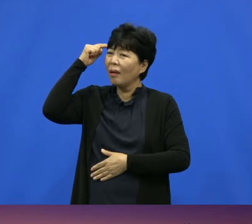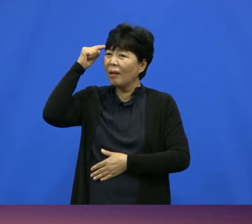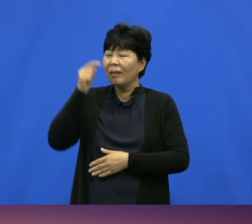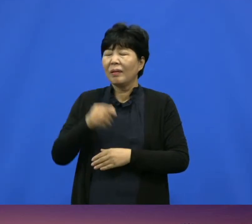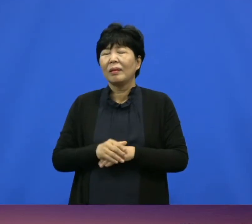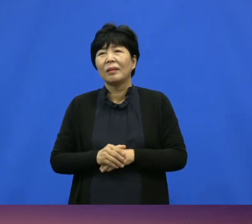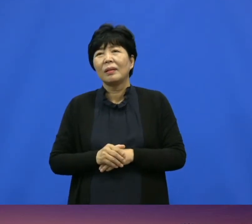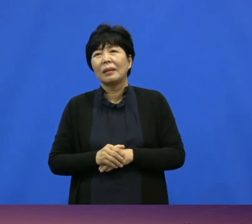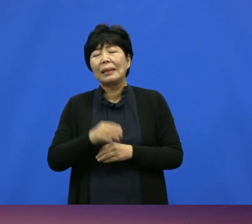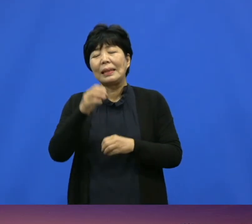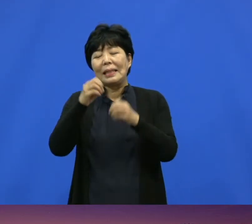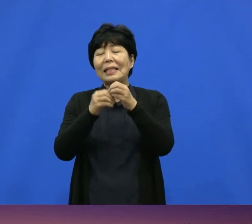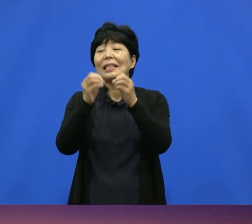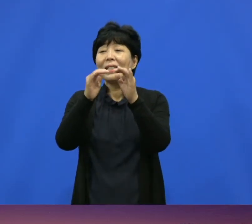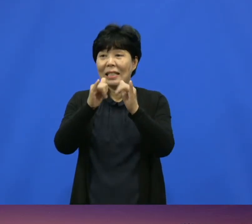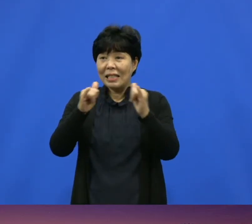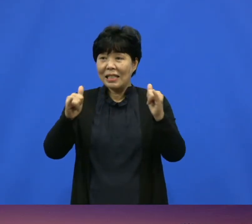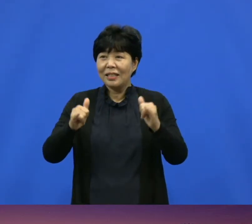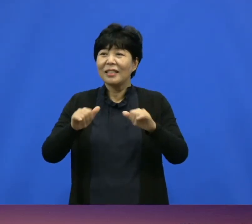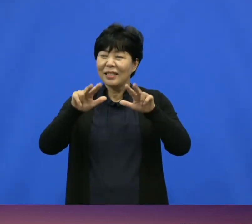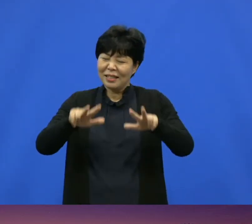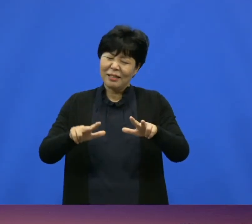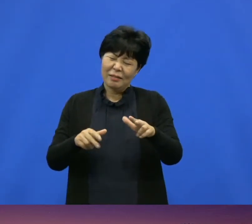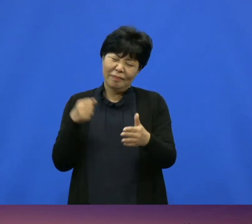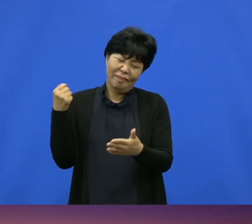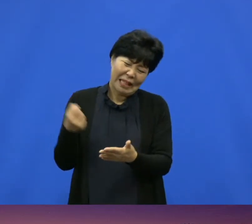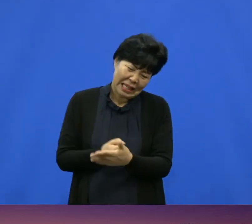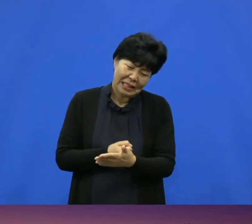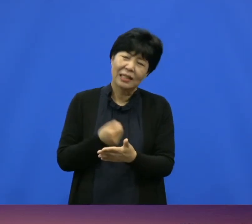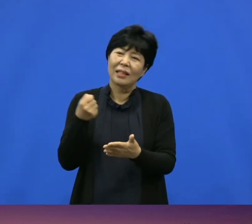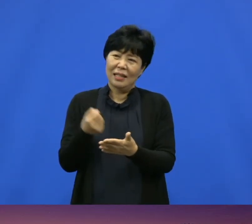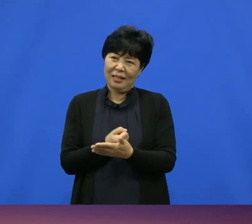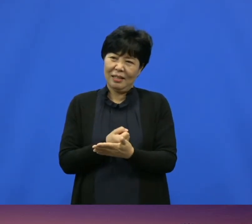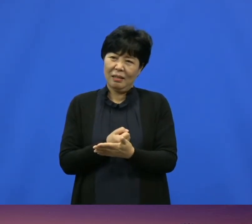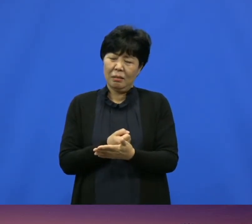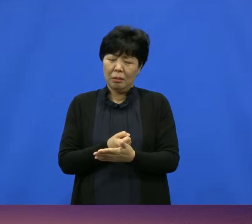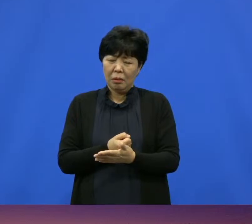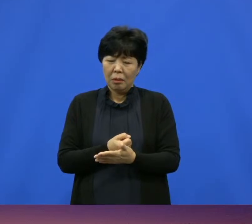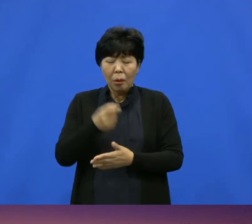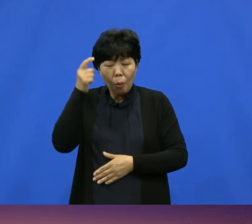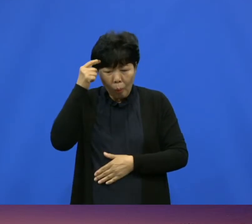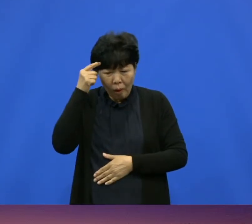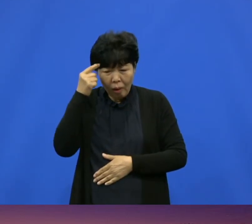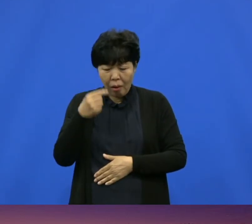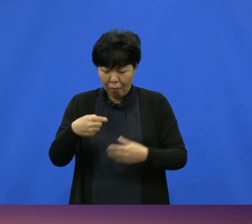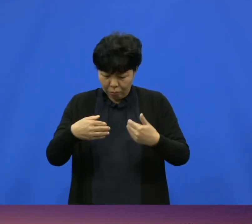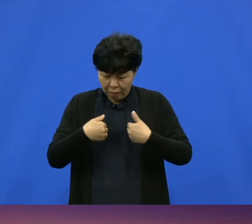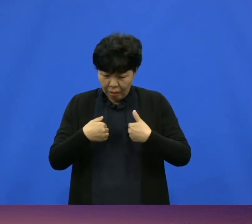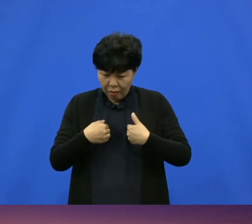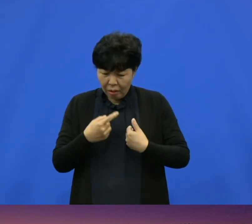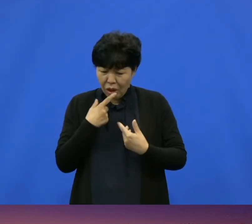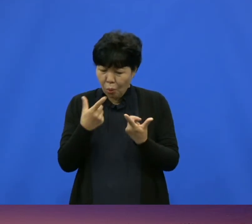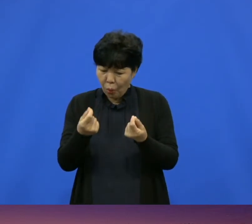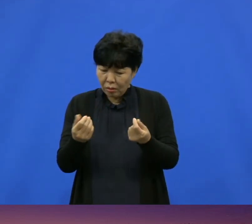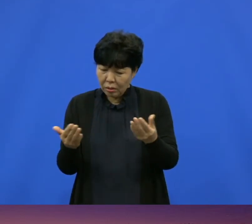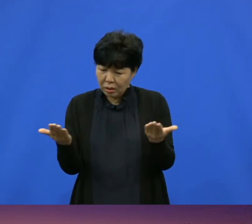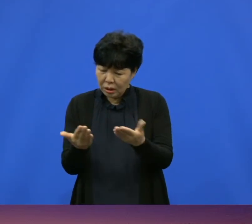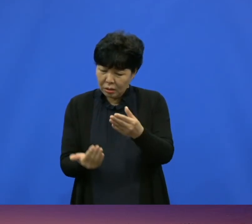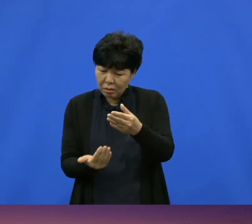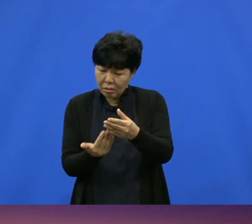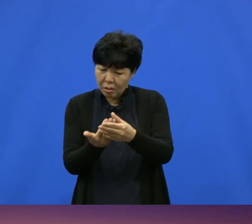지금 신음과 탄식을 하고 있는데 왜 이런 일이 나고 있느냐. 그래서 3절에 보니 이는 내가 악인의 형통함을 보고